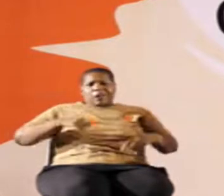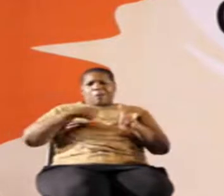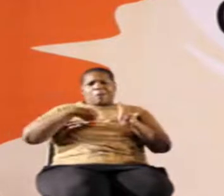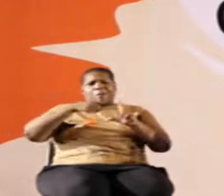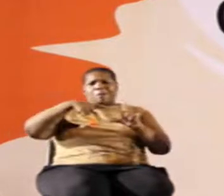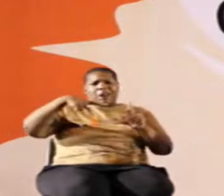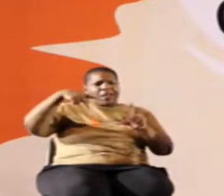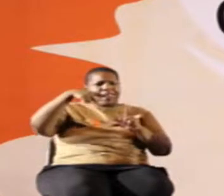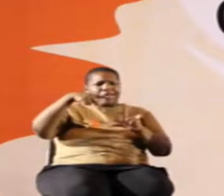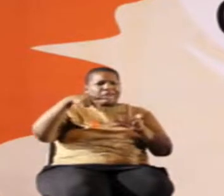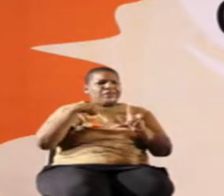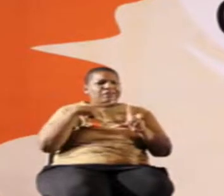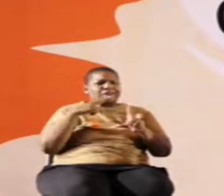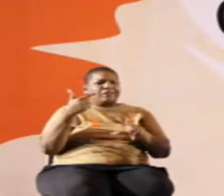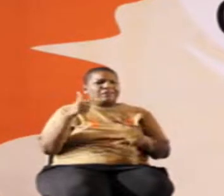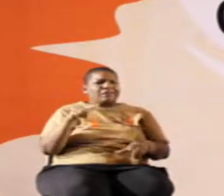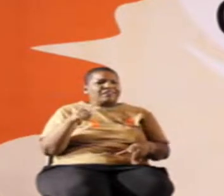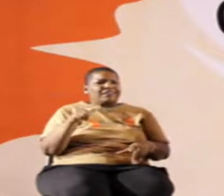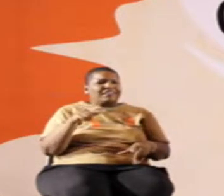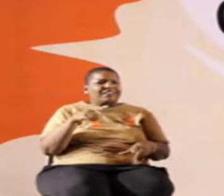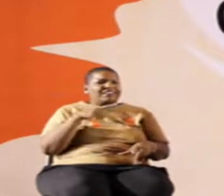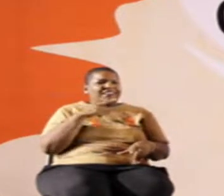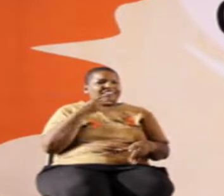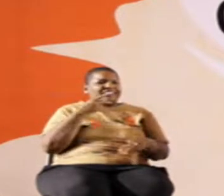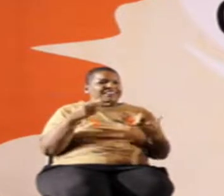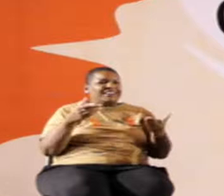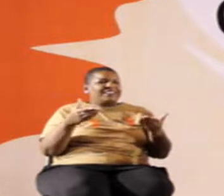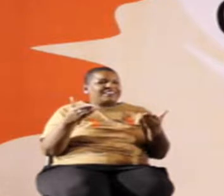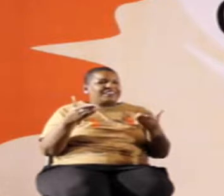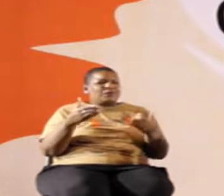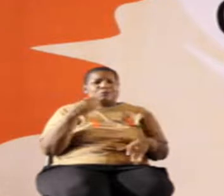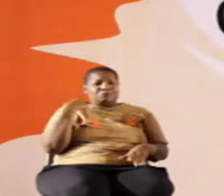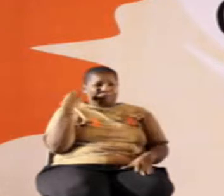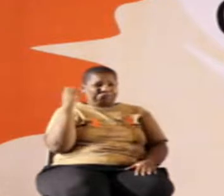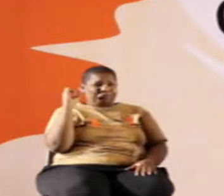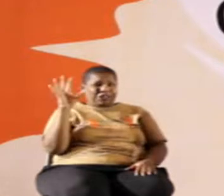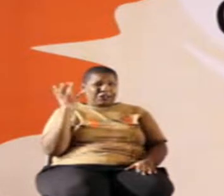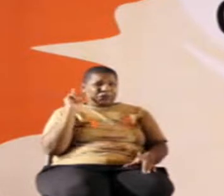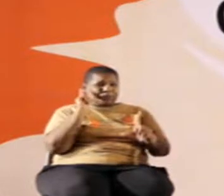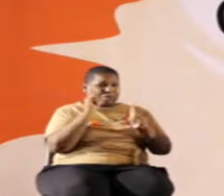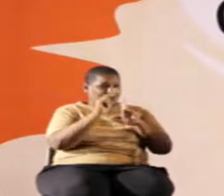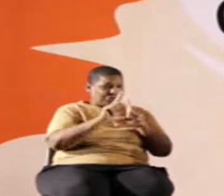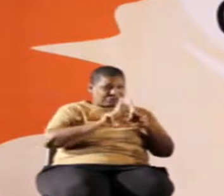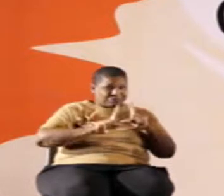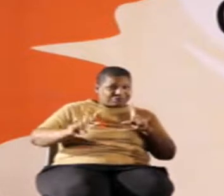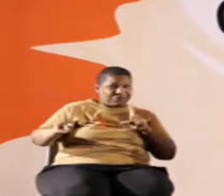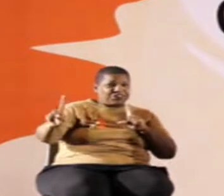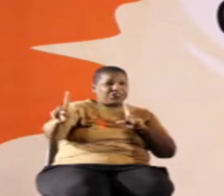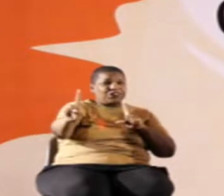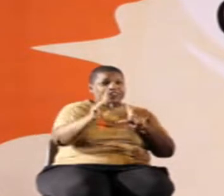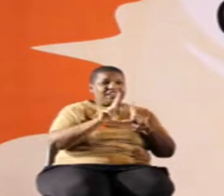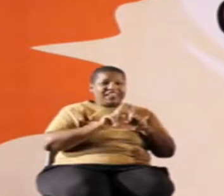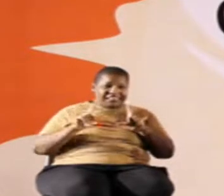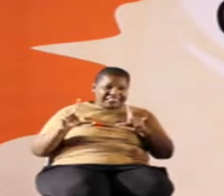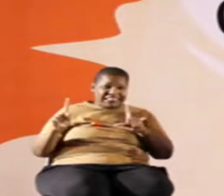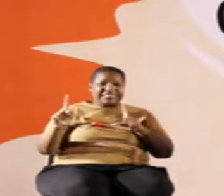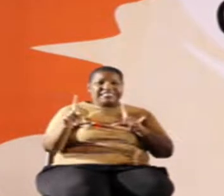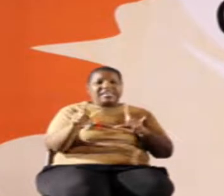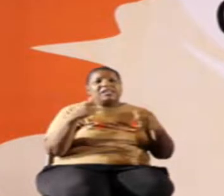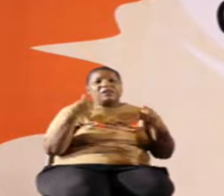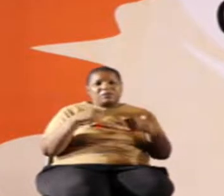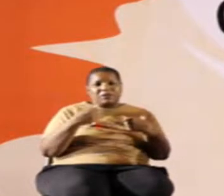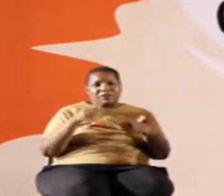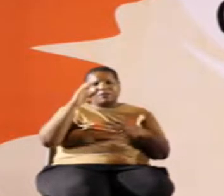plataformas, e sinto muito... Não é? Exatamente, é a expressão... precisa